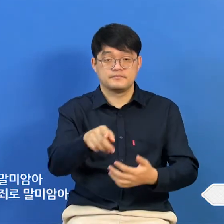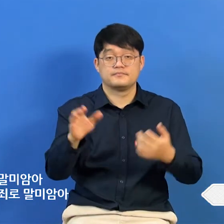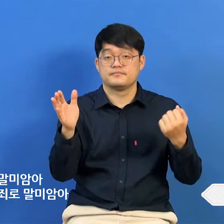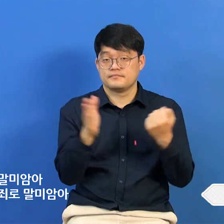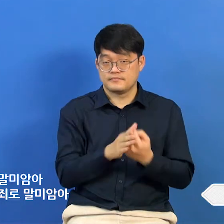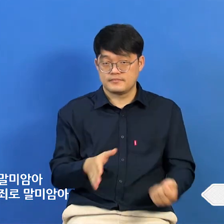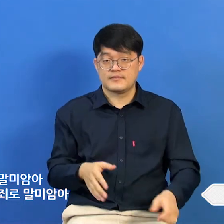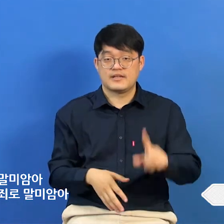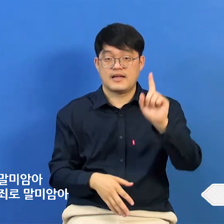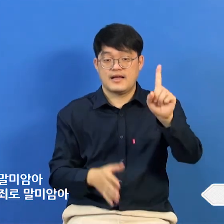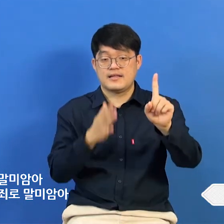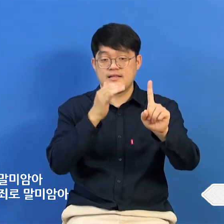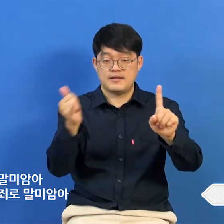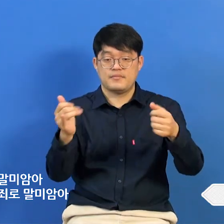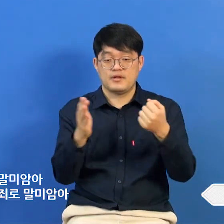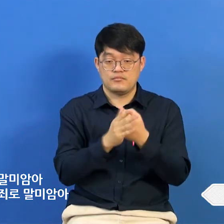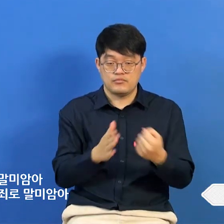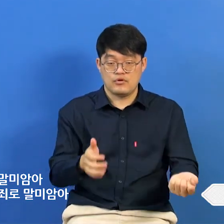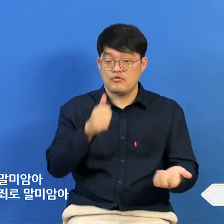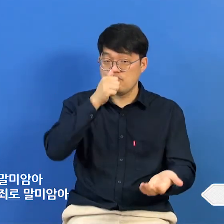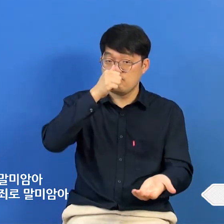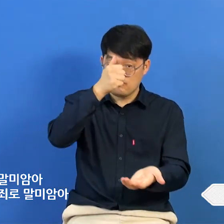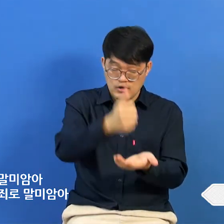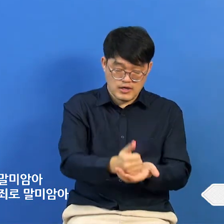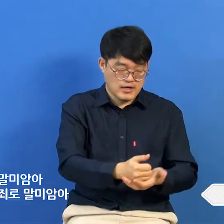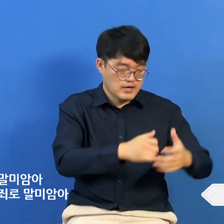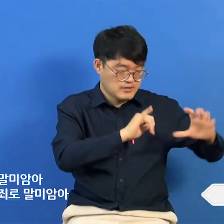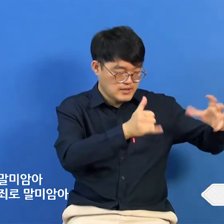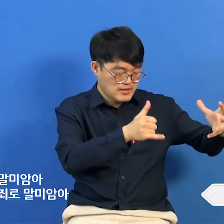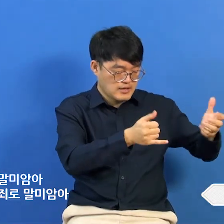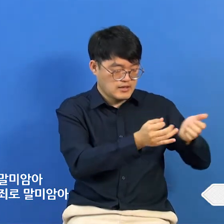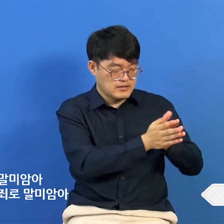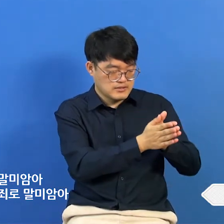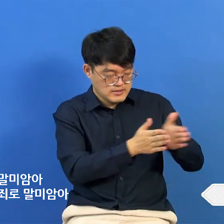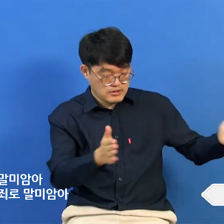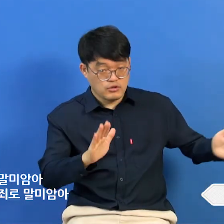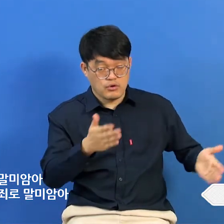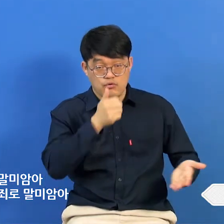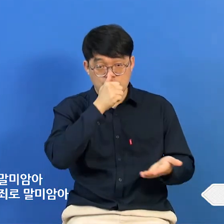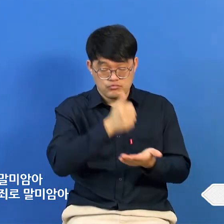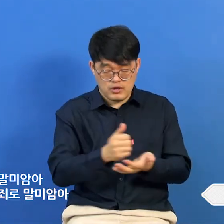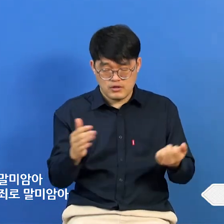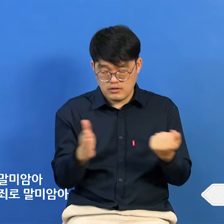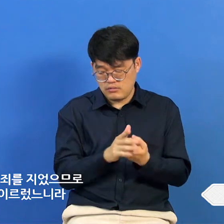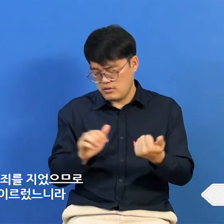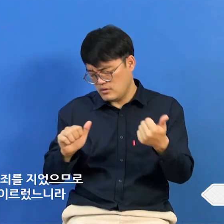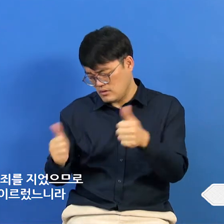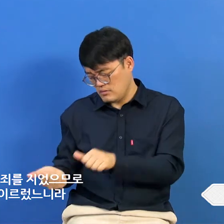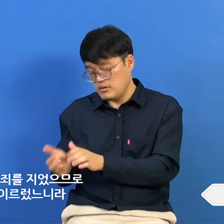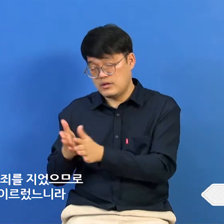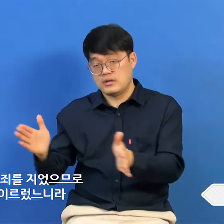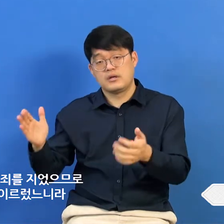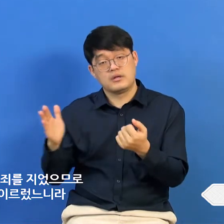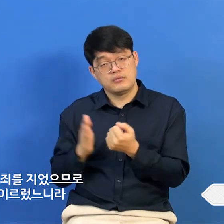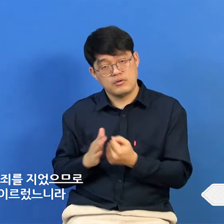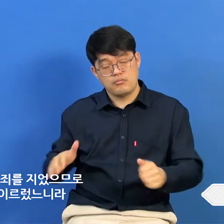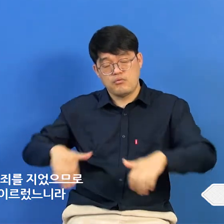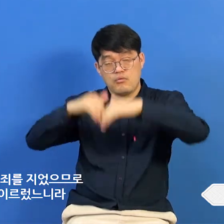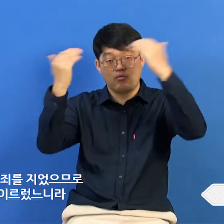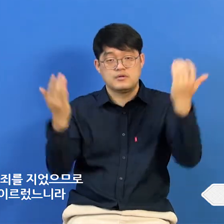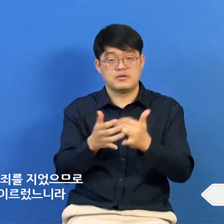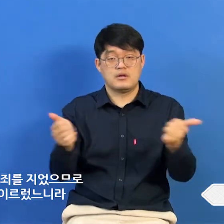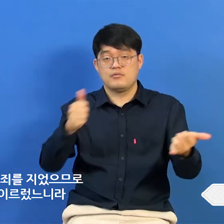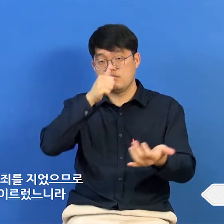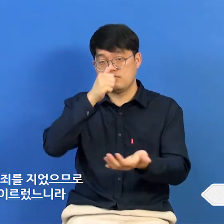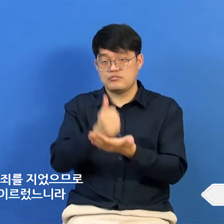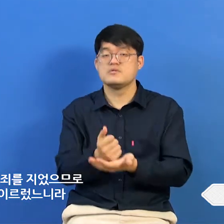한 사람으로 말미암아 죄가 세상에 들어오고 죄로 말미암아 사망이 들어왔나니 이와 같이 모든 사람이 죄를